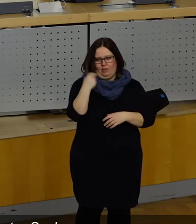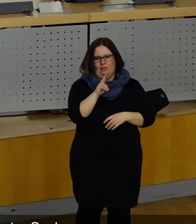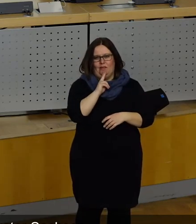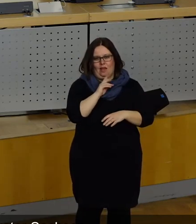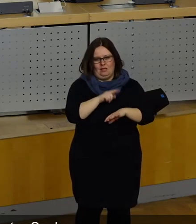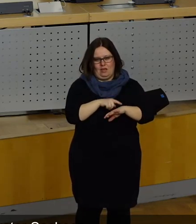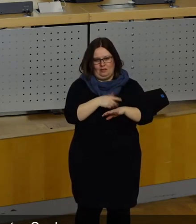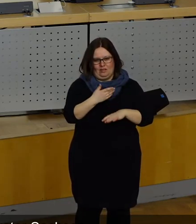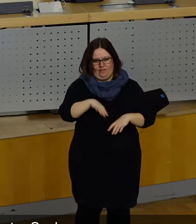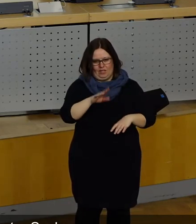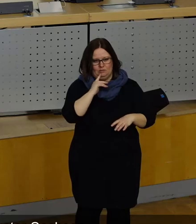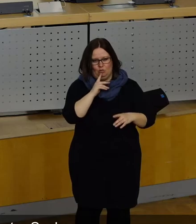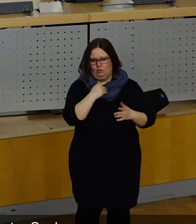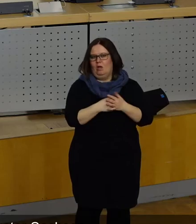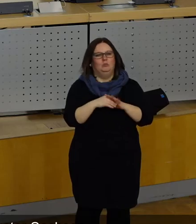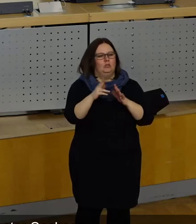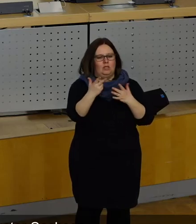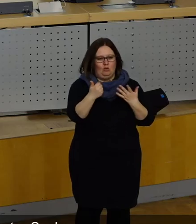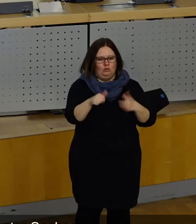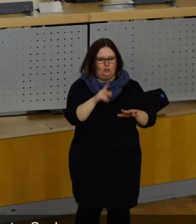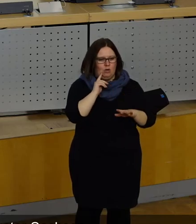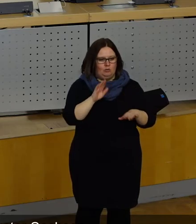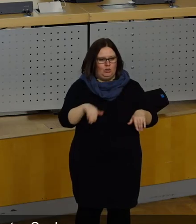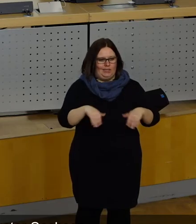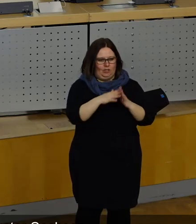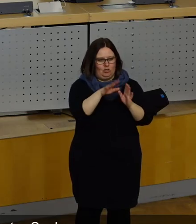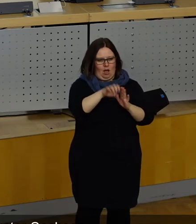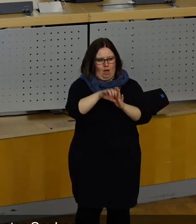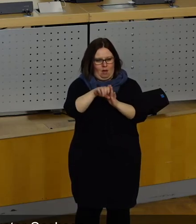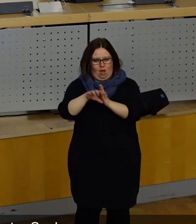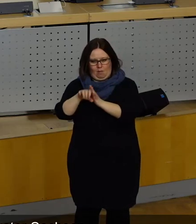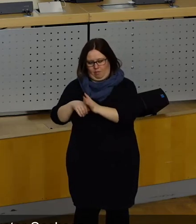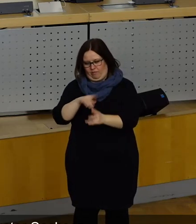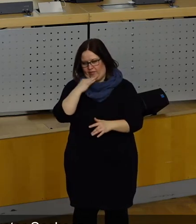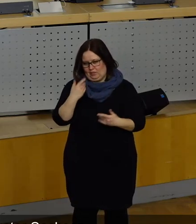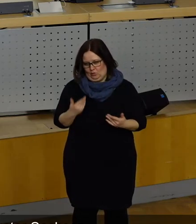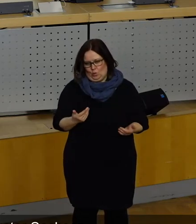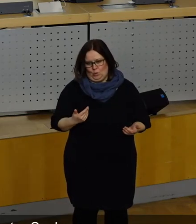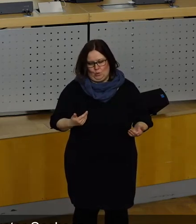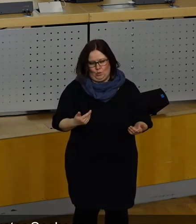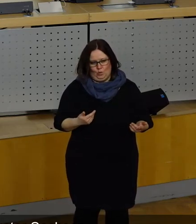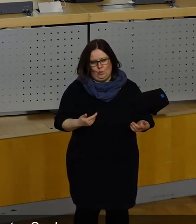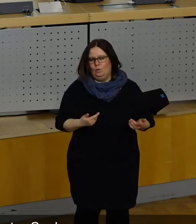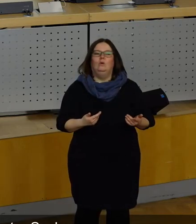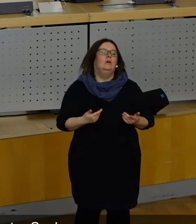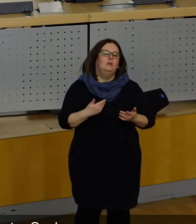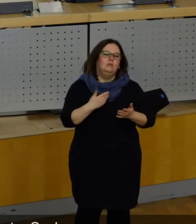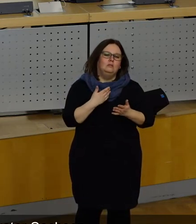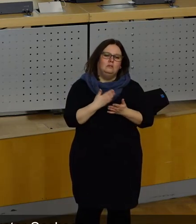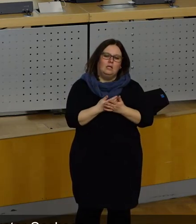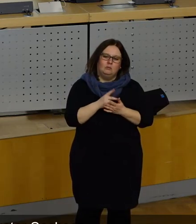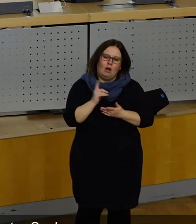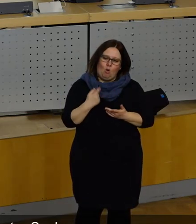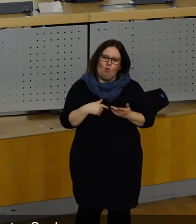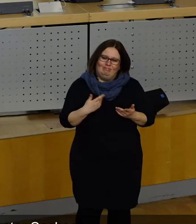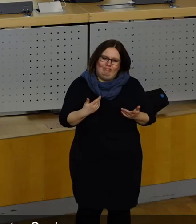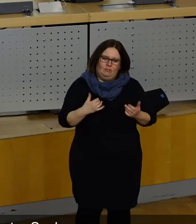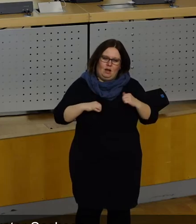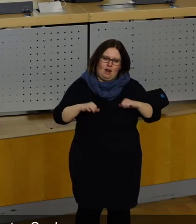Dresden, Sophienkirche 63, Paulinerkirche Leipzig 68, alles bekannt. Damit also die Beseitigung